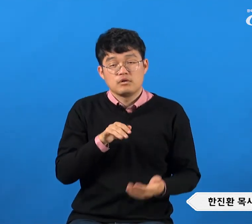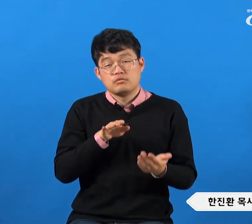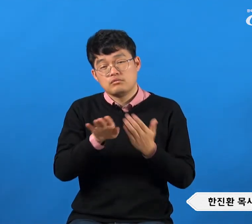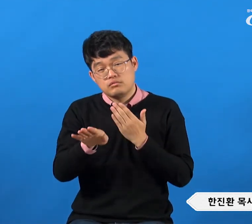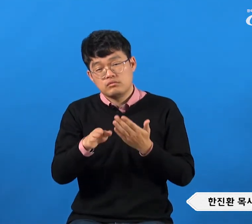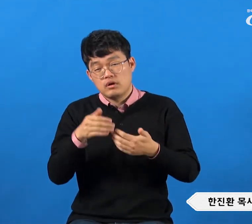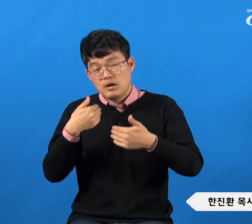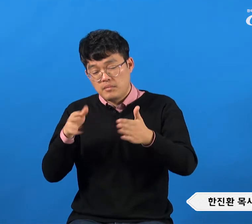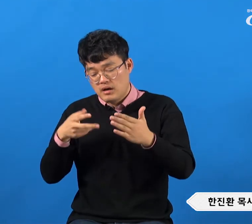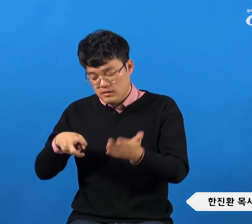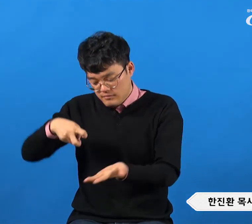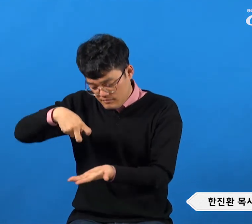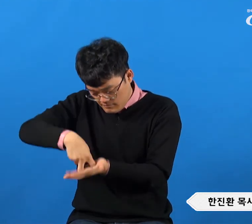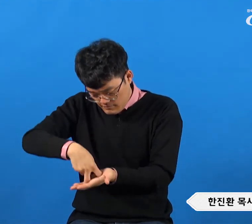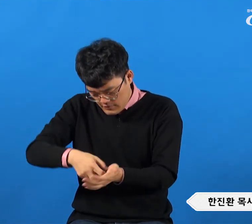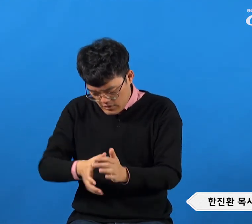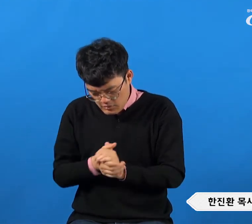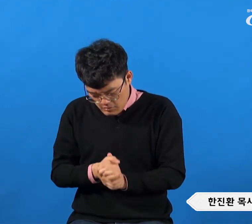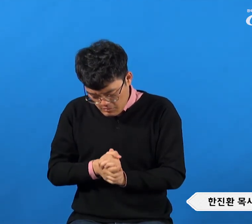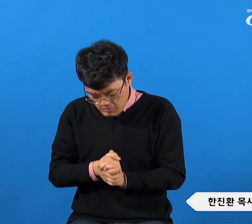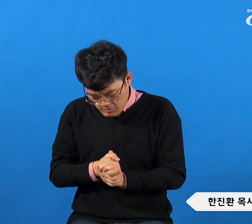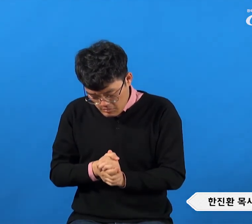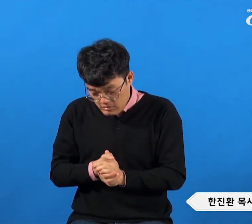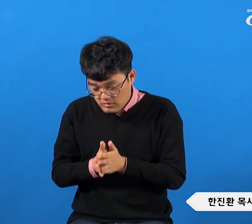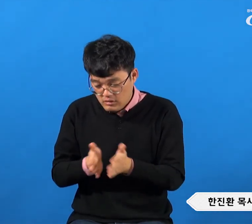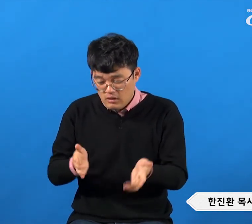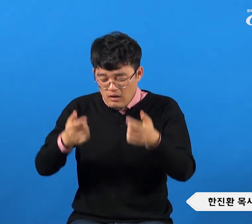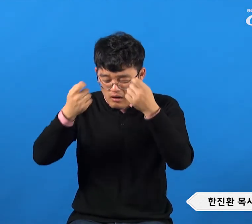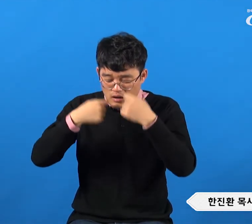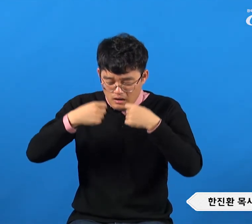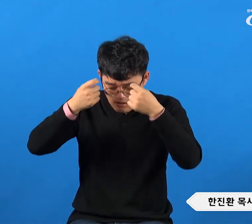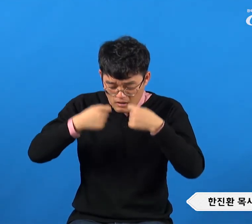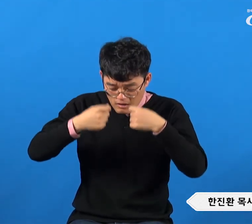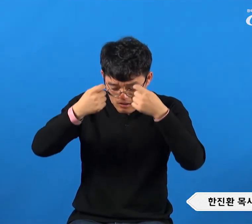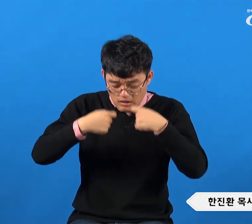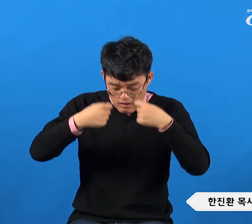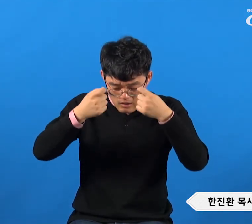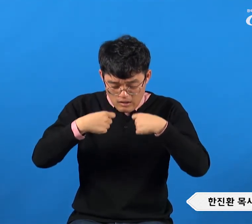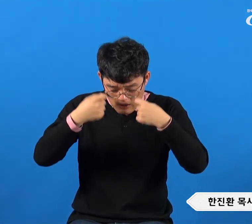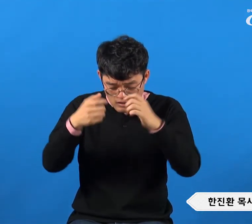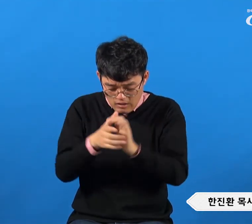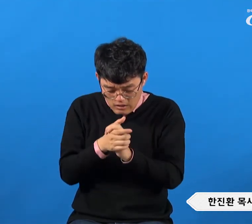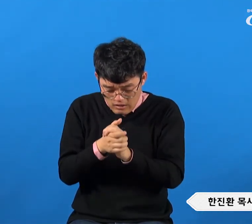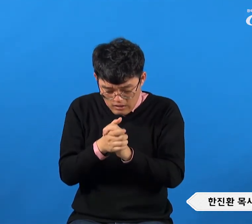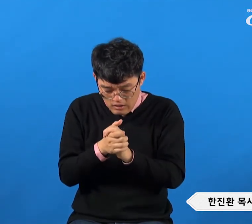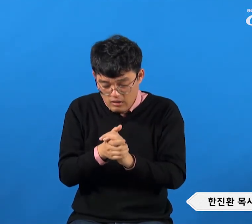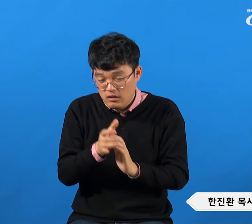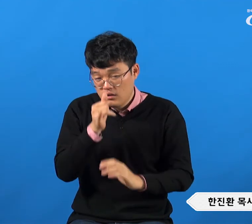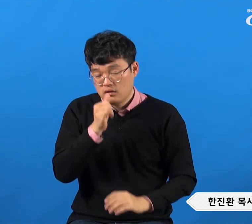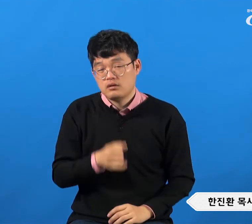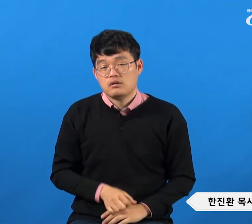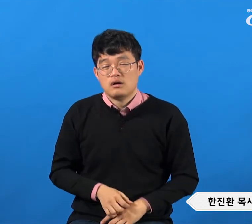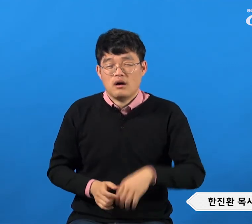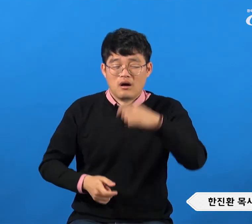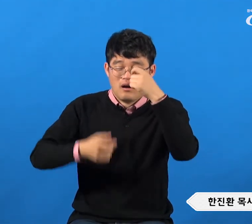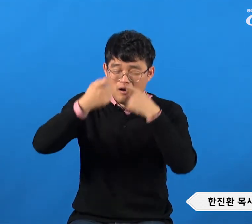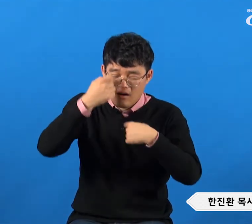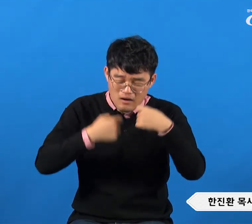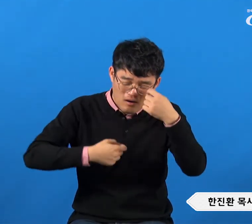한가운데 꿇어엎드려 기도하기 시작합니다. 눈물이 펑펑 쏟아집니다.